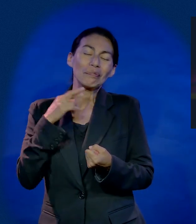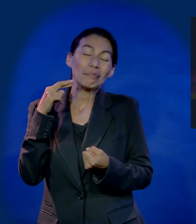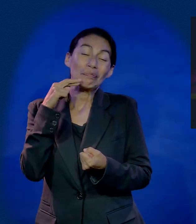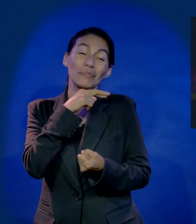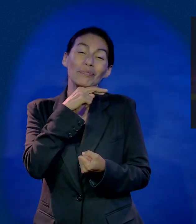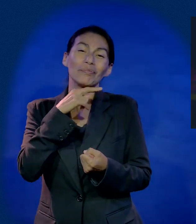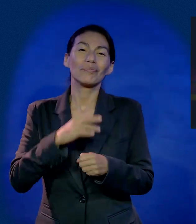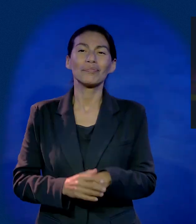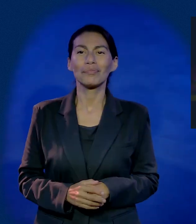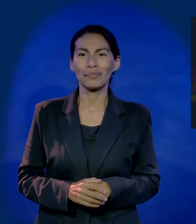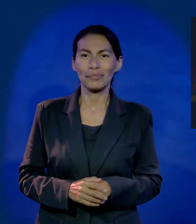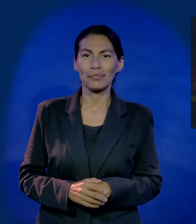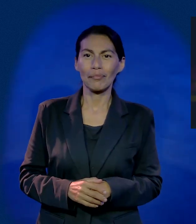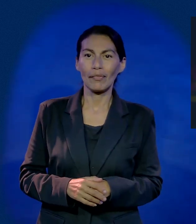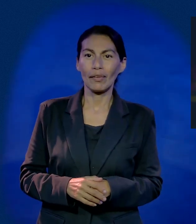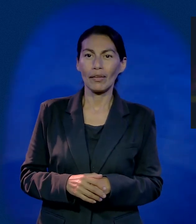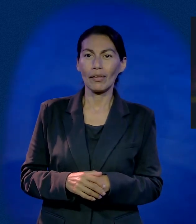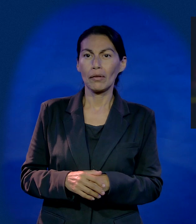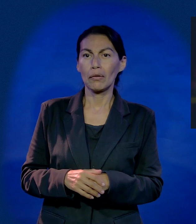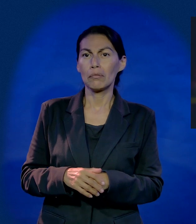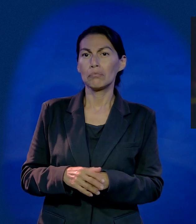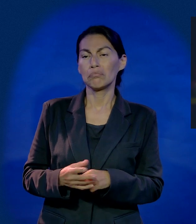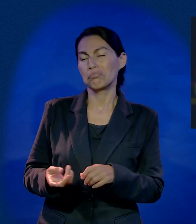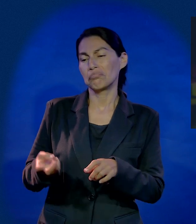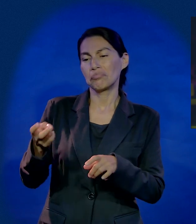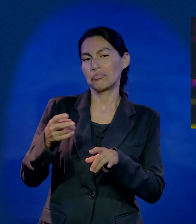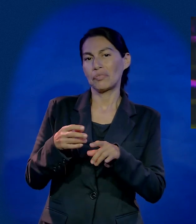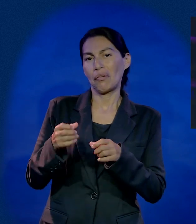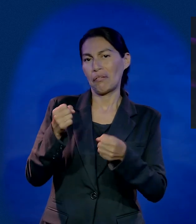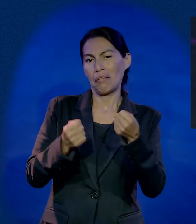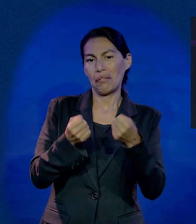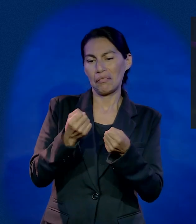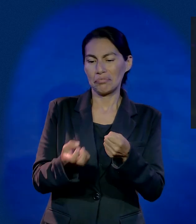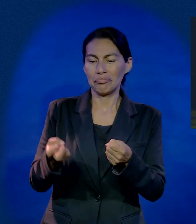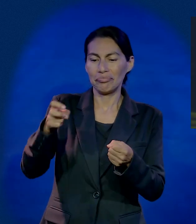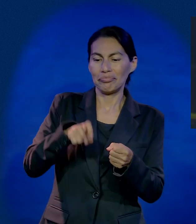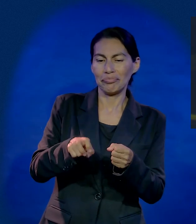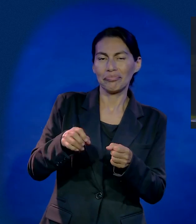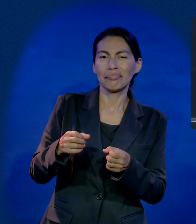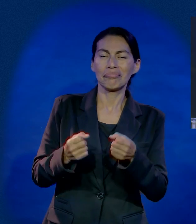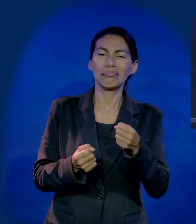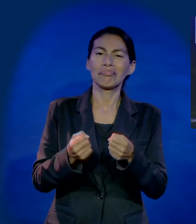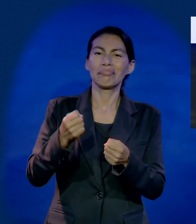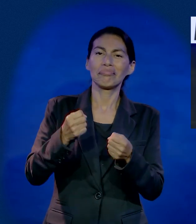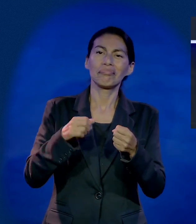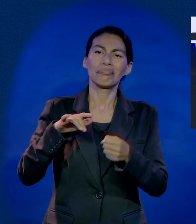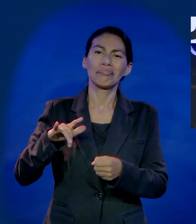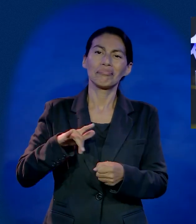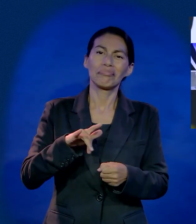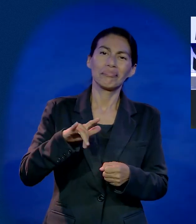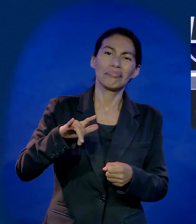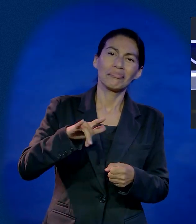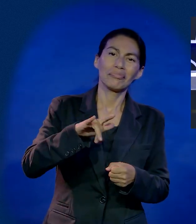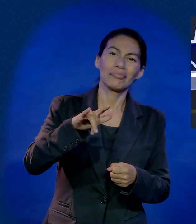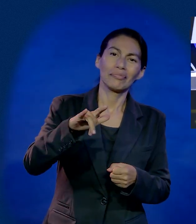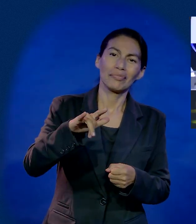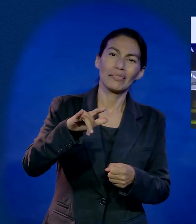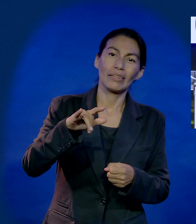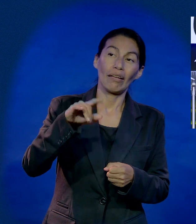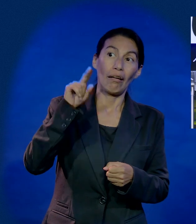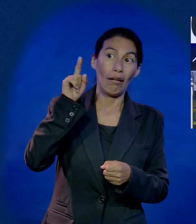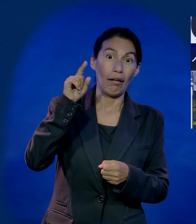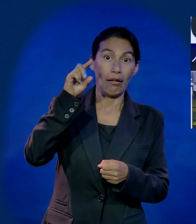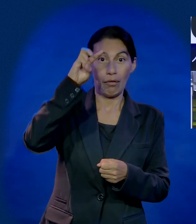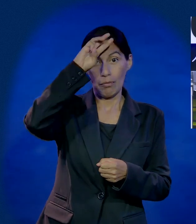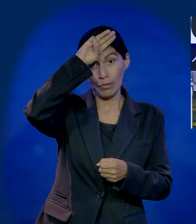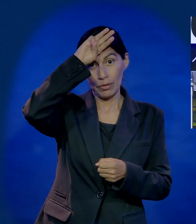pronto, pronto serás mío. Y van avanzando y entonces te lleva a un jardín allá